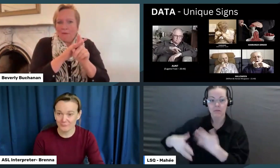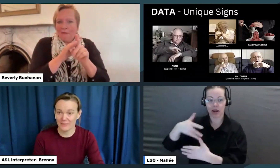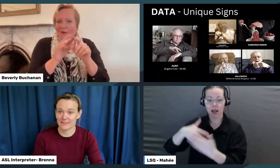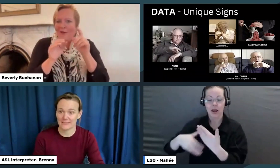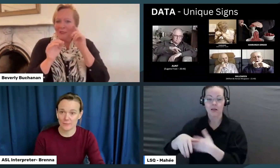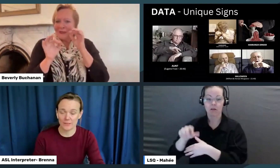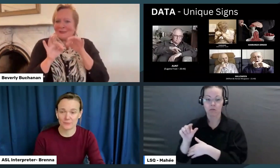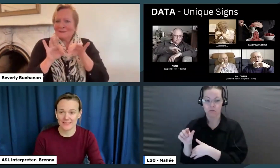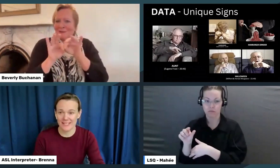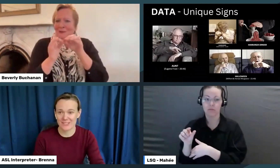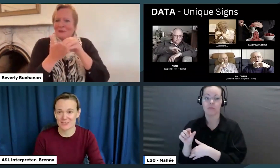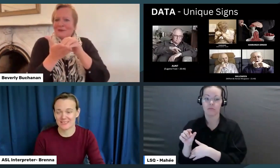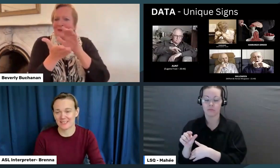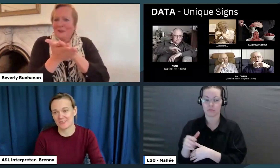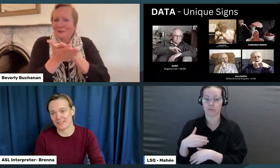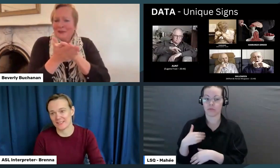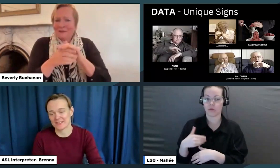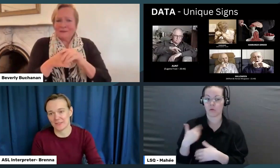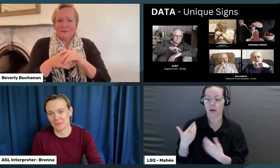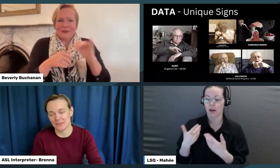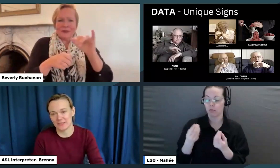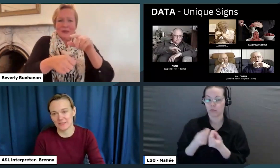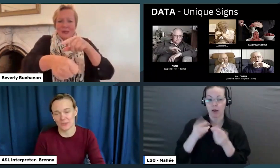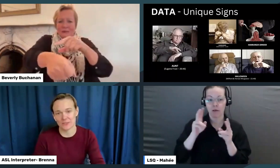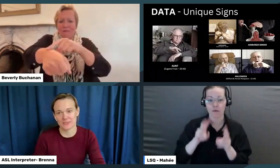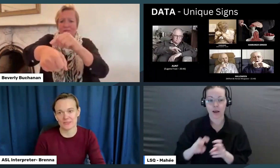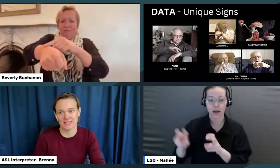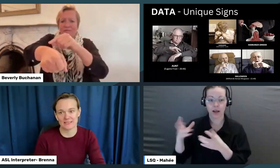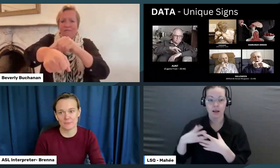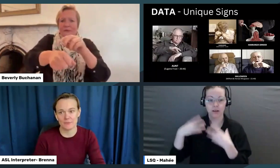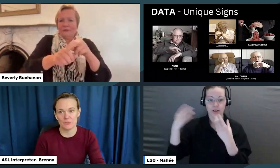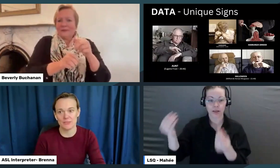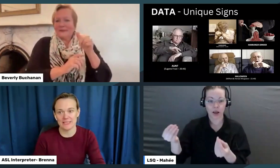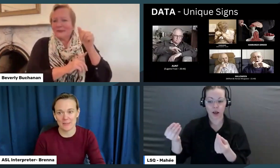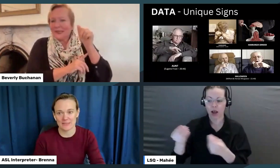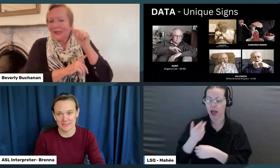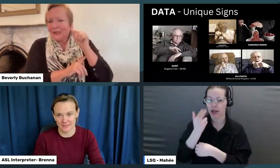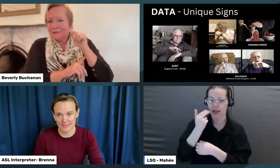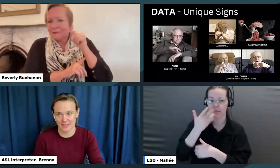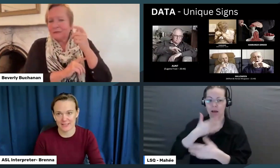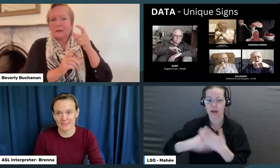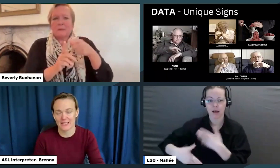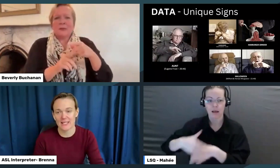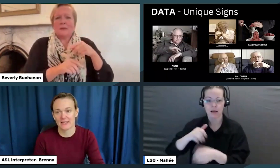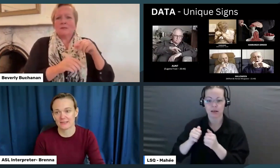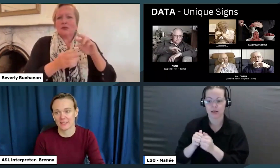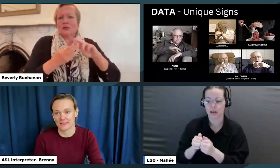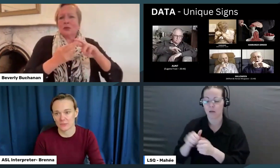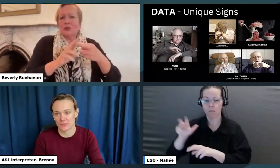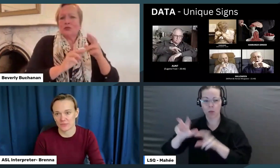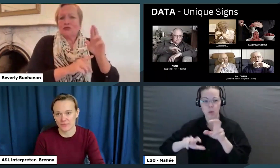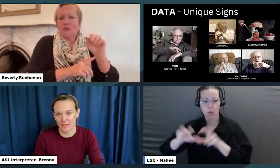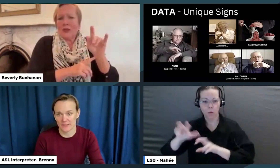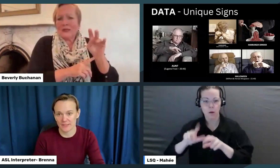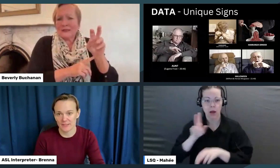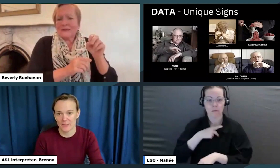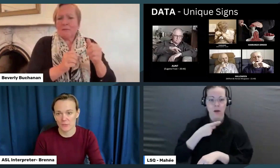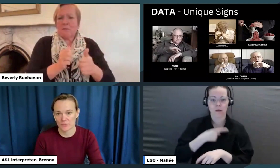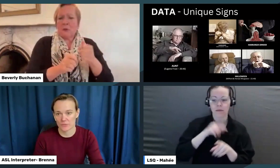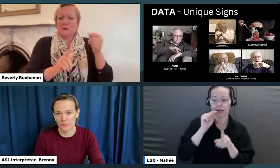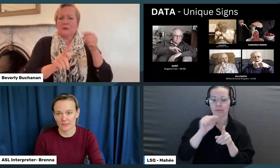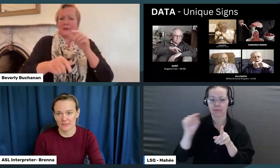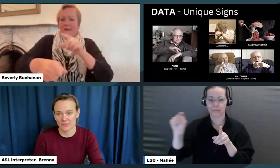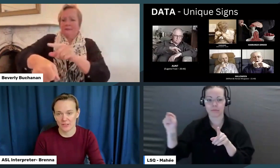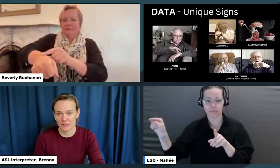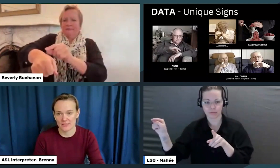Alors, des trouvailles très intéressantes. Il y avait des signes uniques de MSL, notamment celui-là pour la famille ou pour